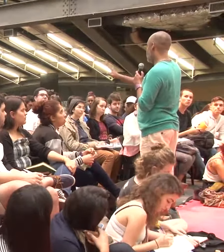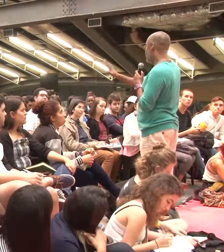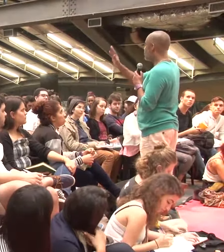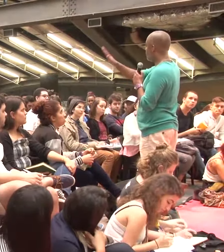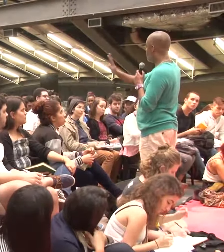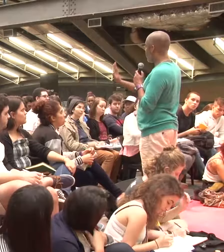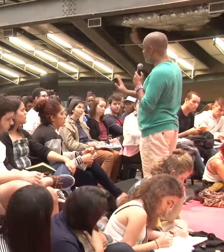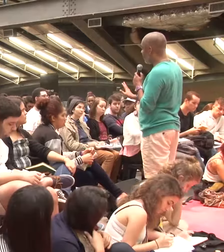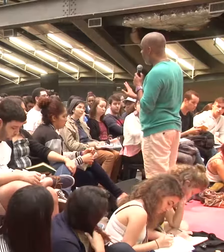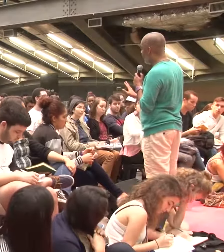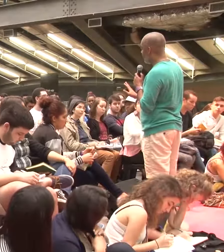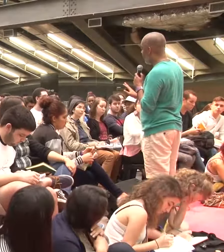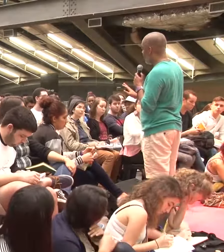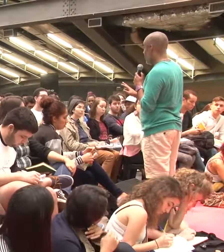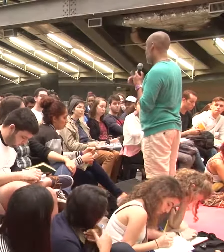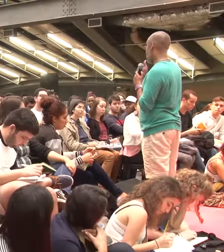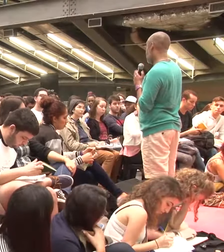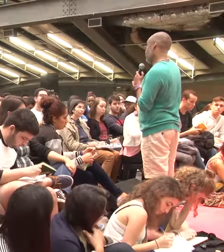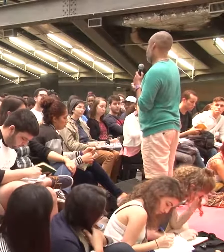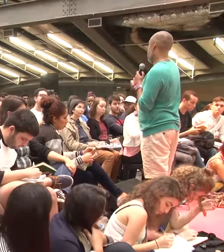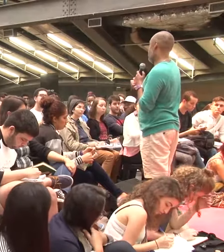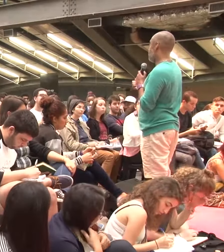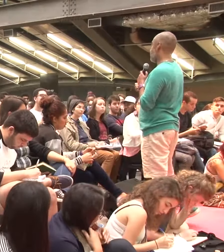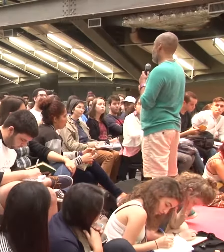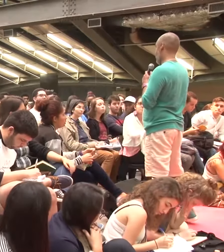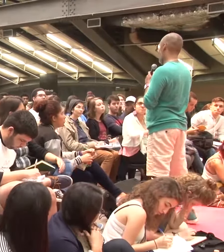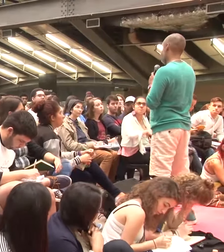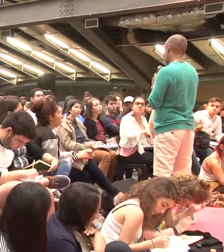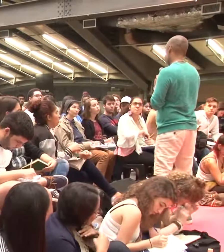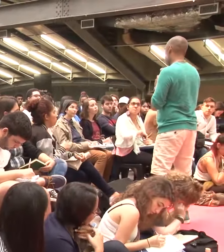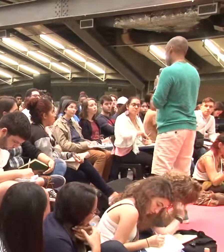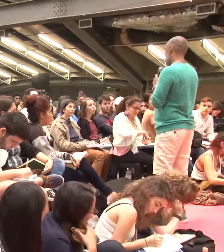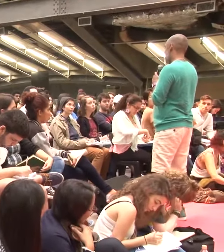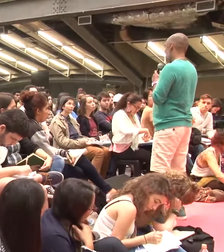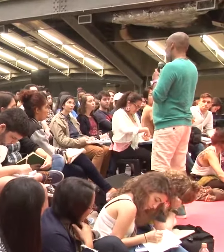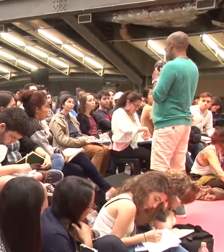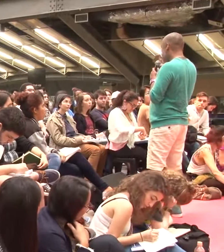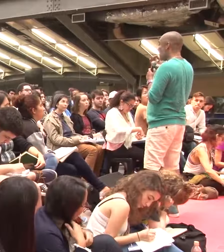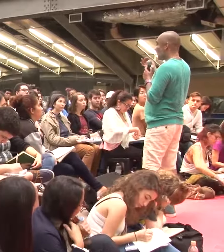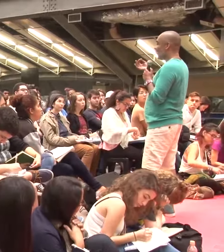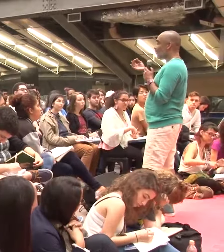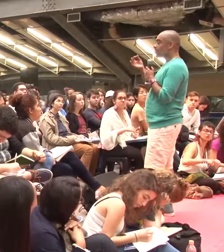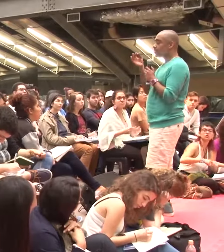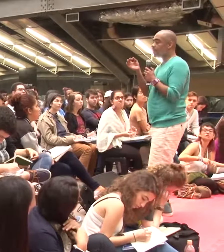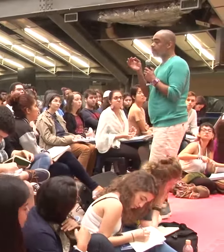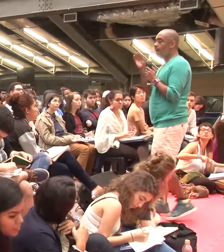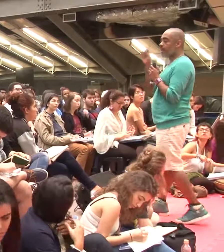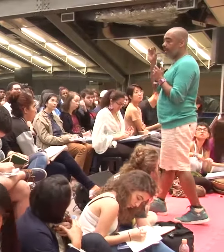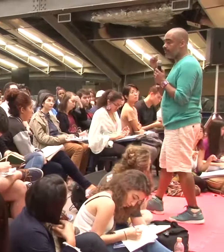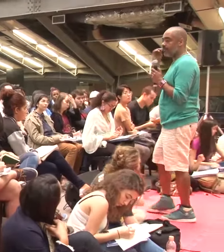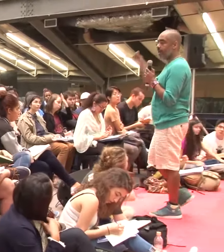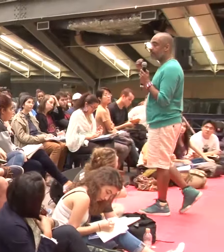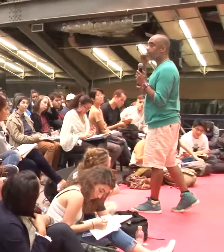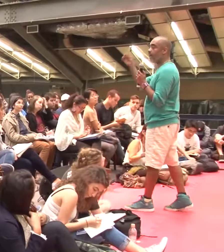No contexto do século XIX, né? Ela se sustenta. A cena, eu acho que a cena que